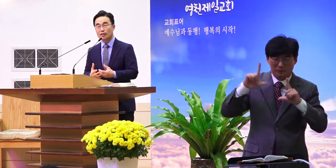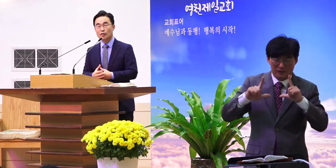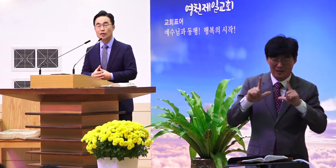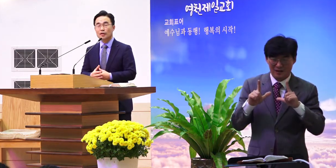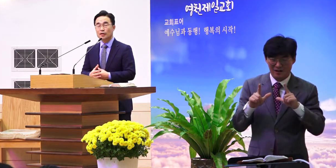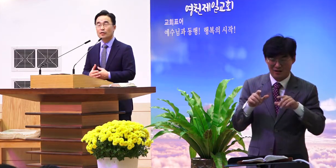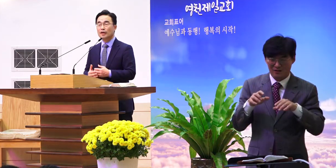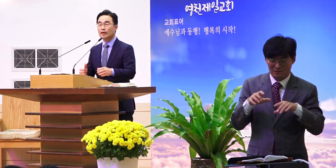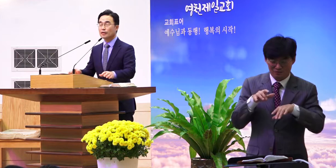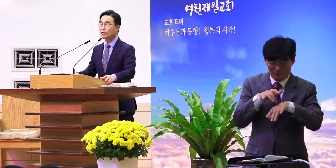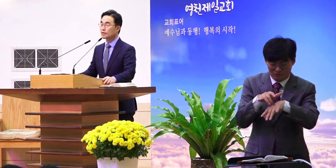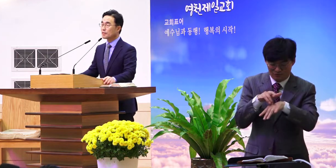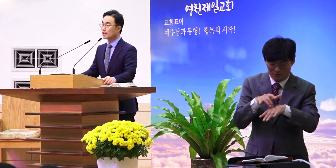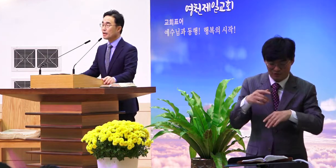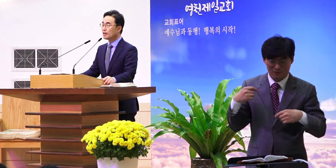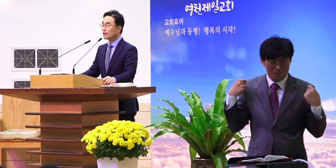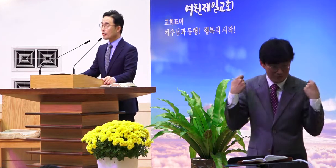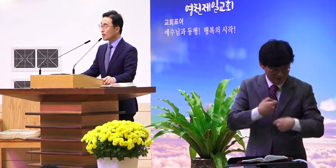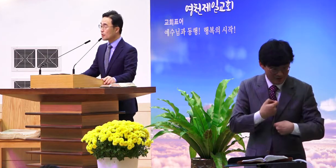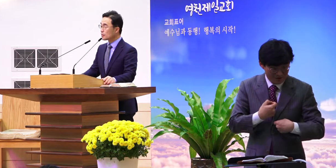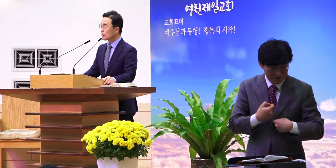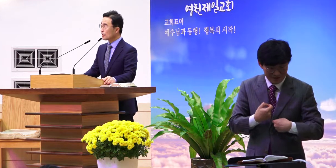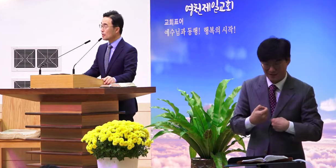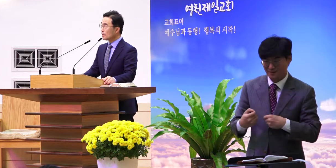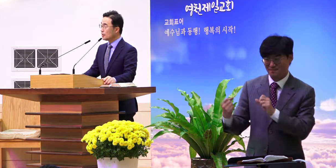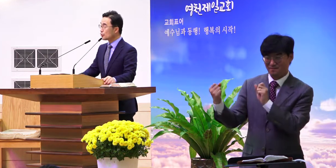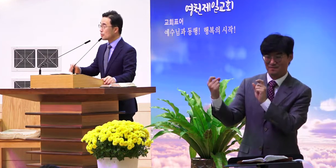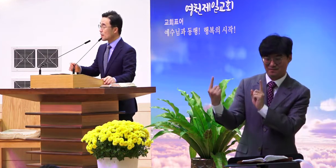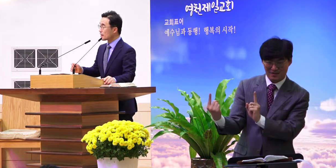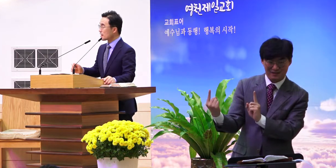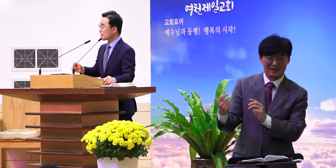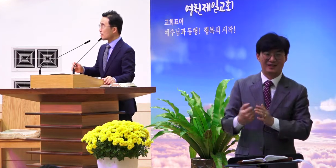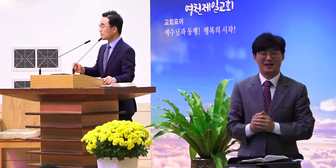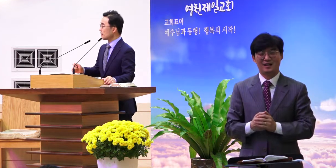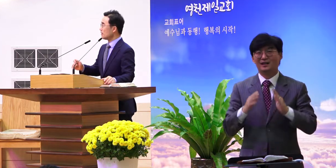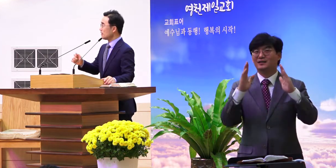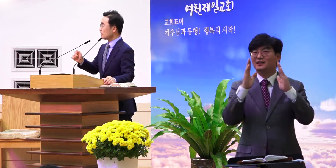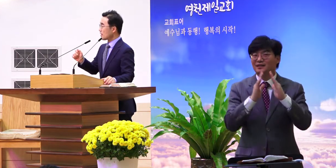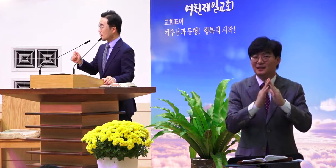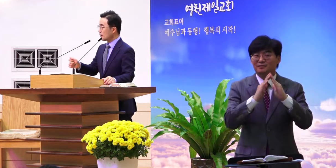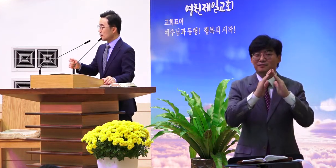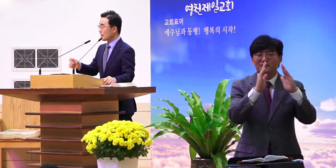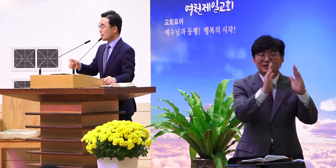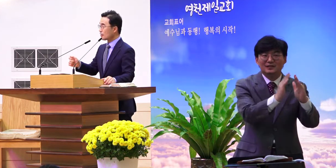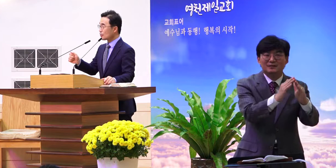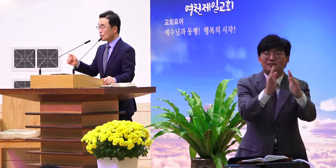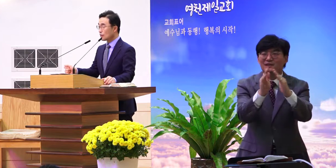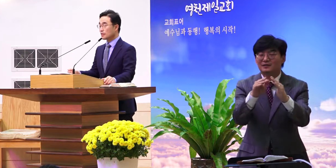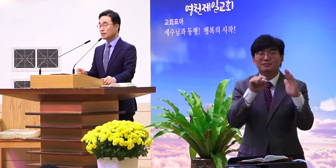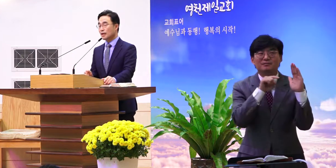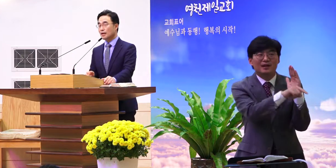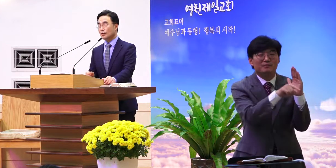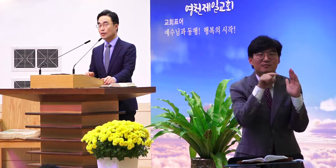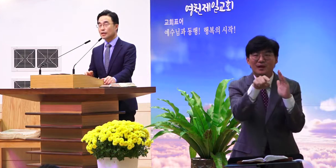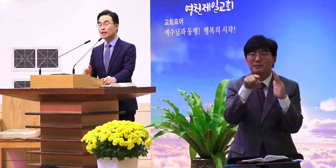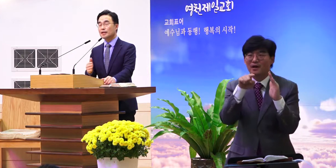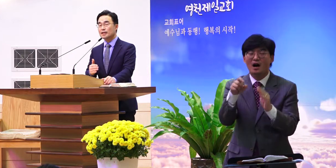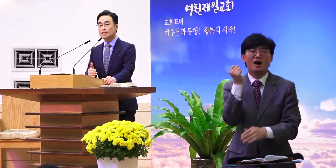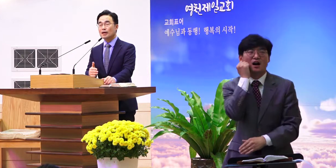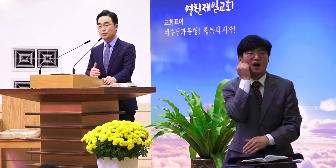복장을 하고 이렇게 했던 것입니다. 그렇게 하면서 이웃집마다 찾아가서 사탕을 달라고 초콜릿을